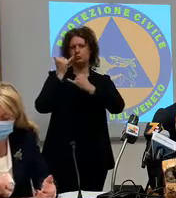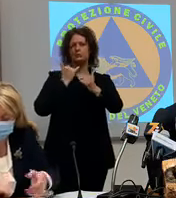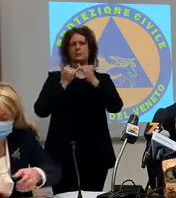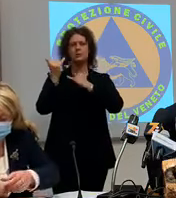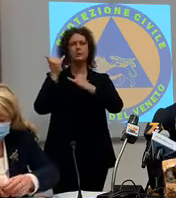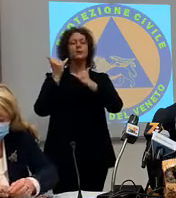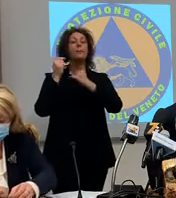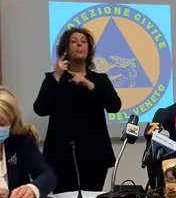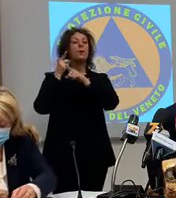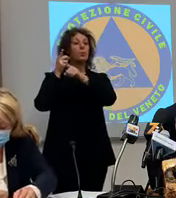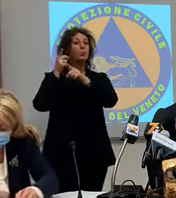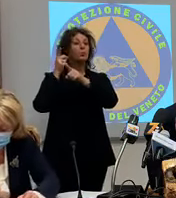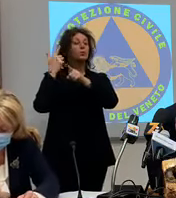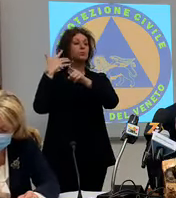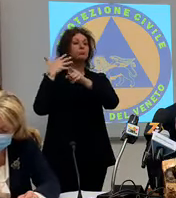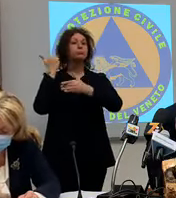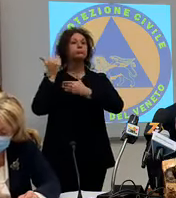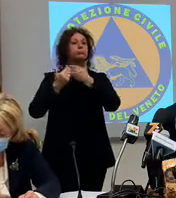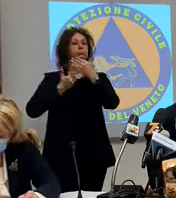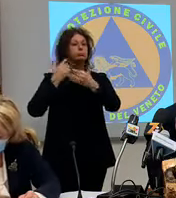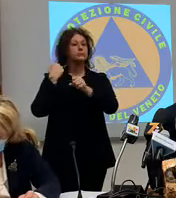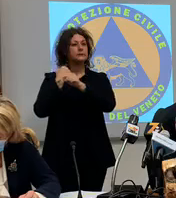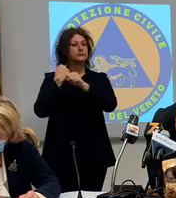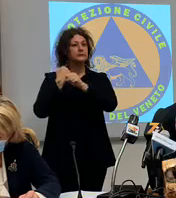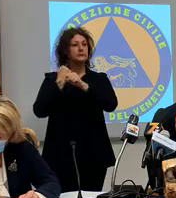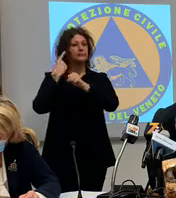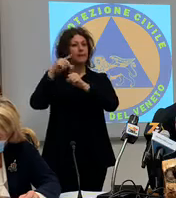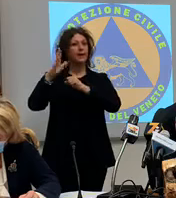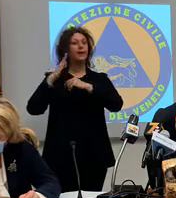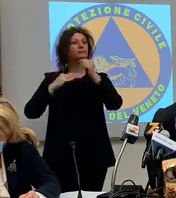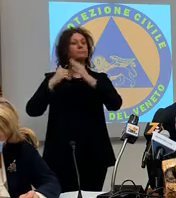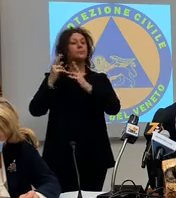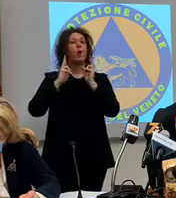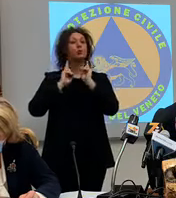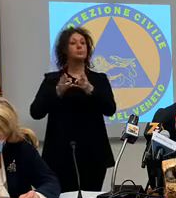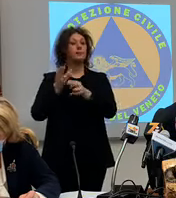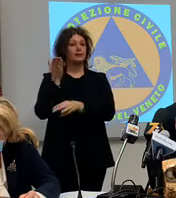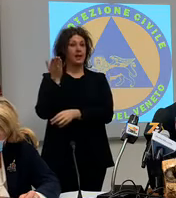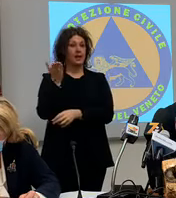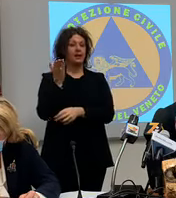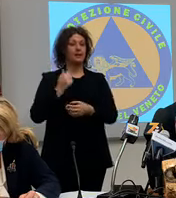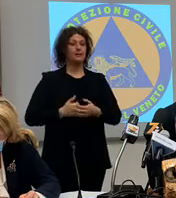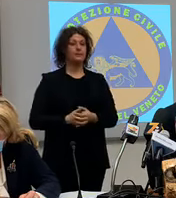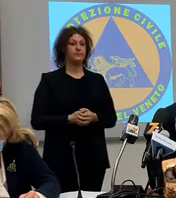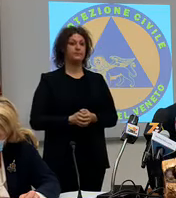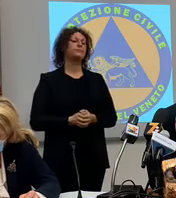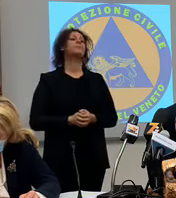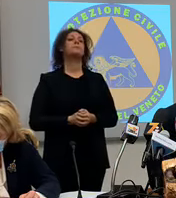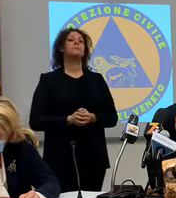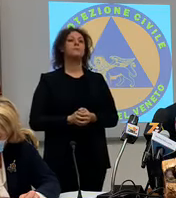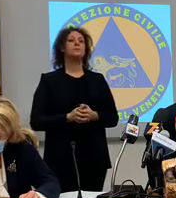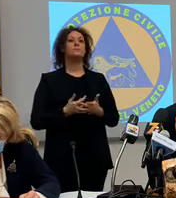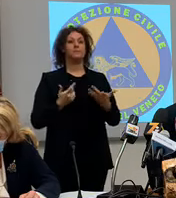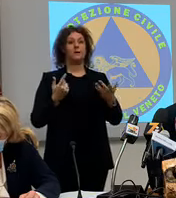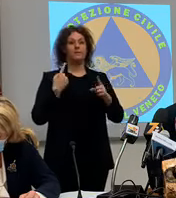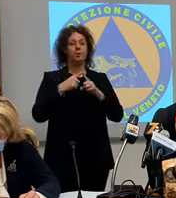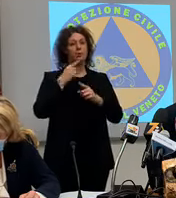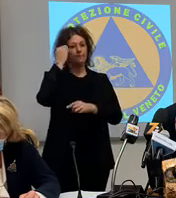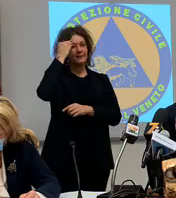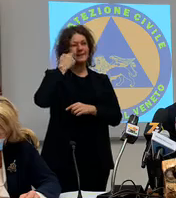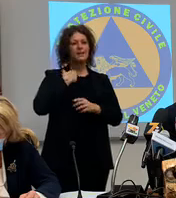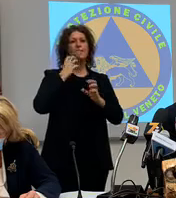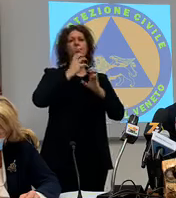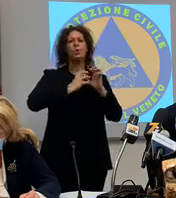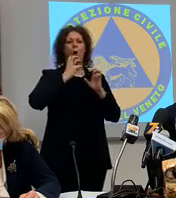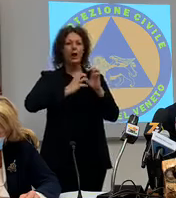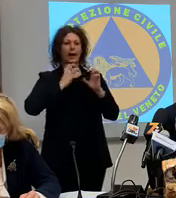avanti in maniera magistrale l'operazione del dell'ospedale Noi stiamo galoppando considerate con una burocrazia perché se ci dessero la